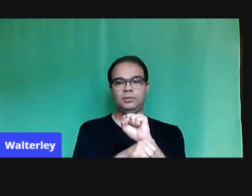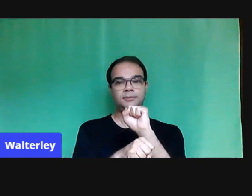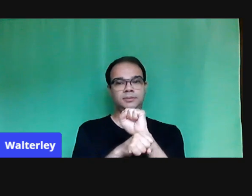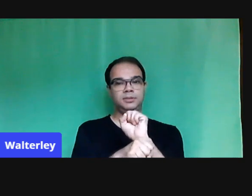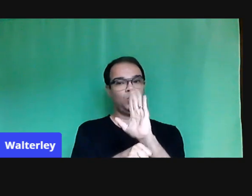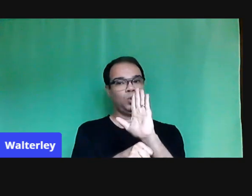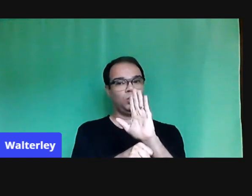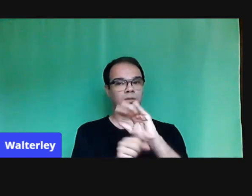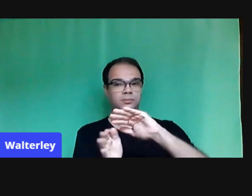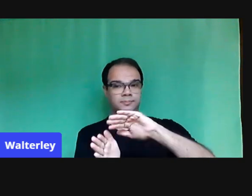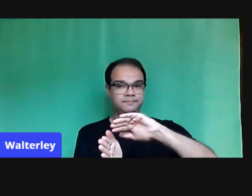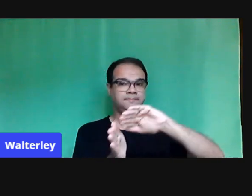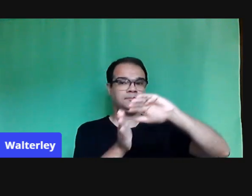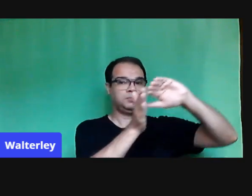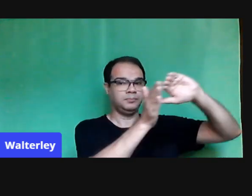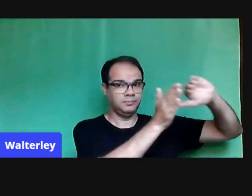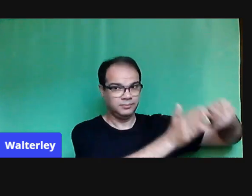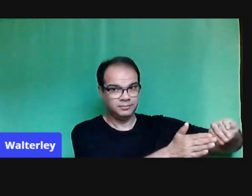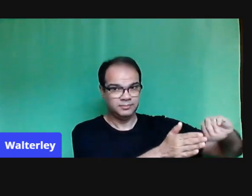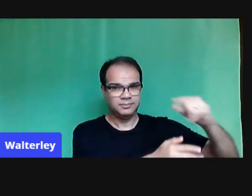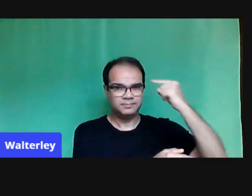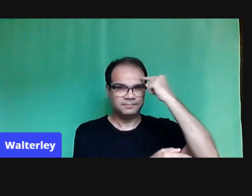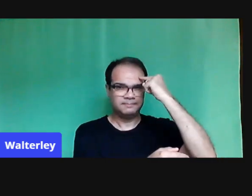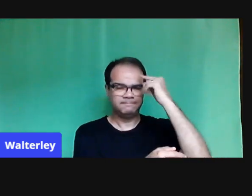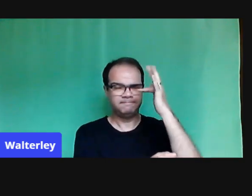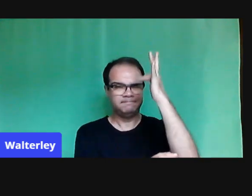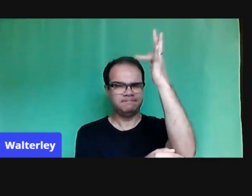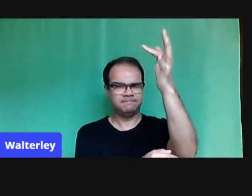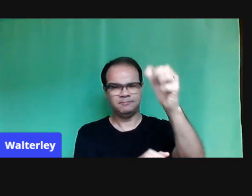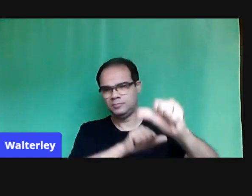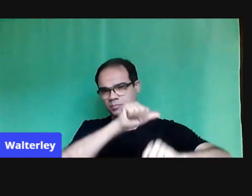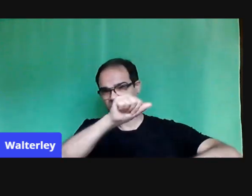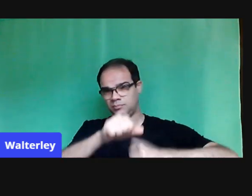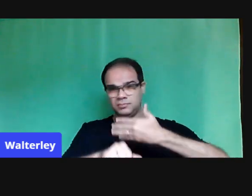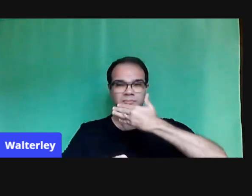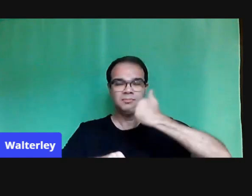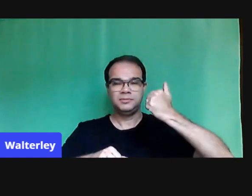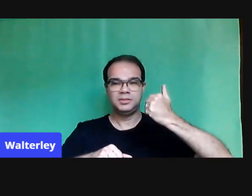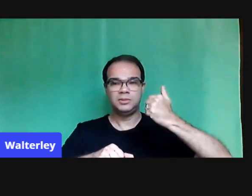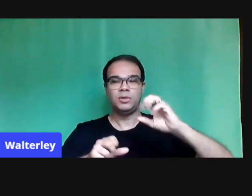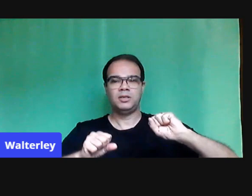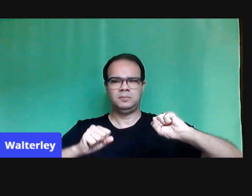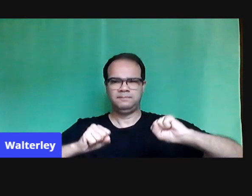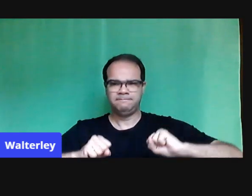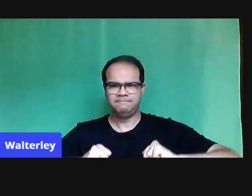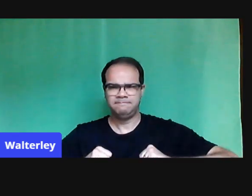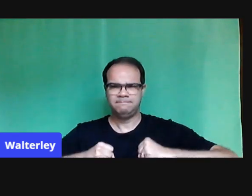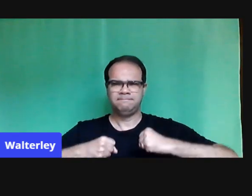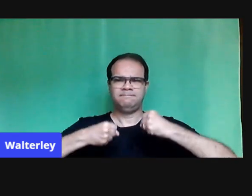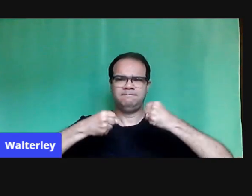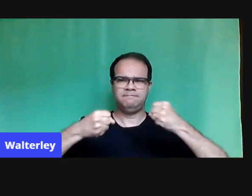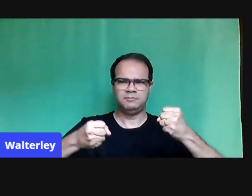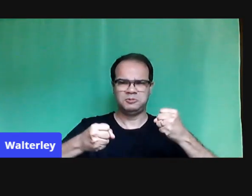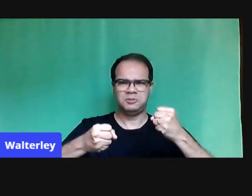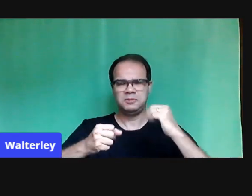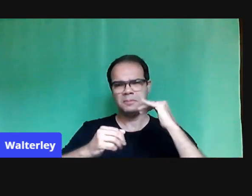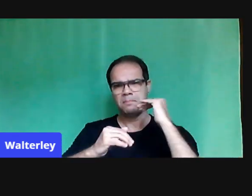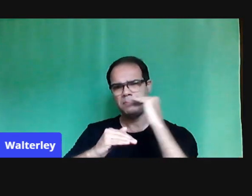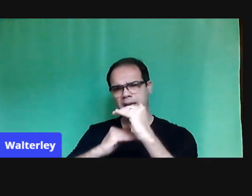Esperançar é se levantar, esperançar é ir atrás, esperançar é